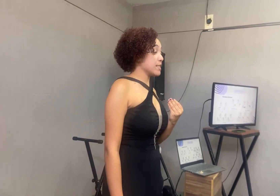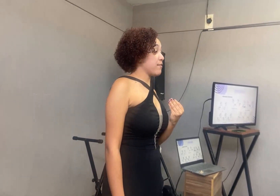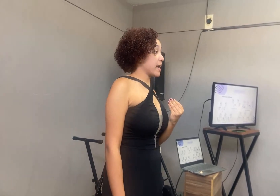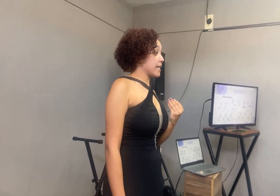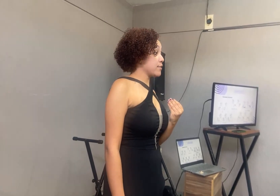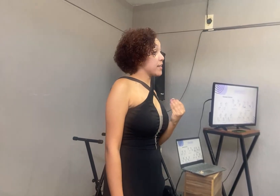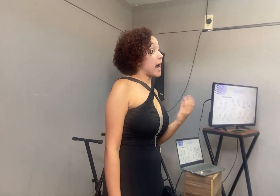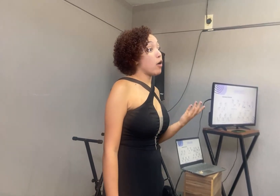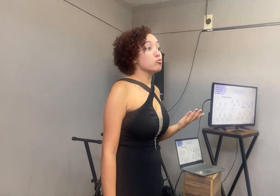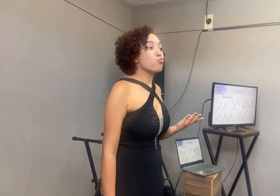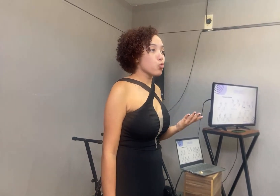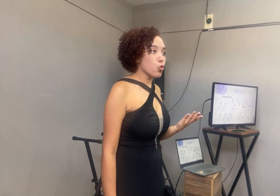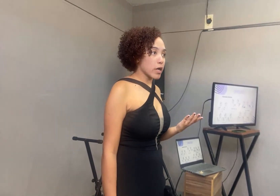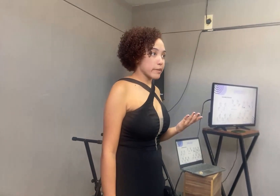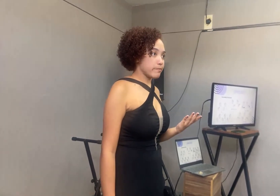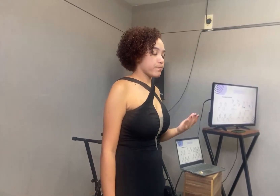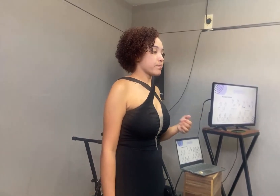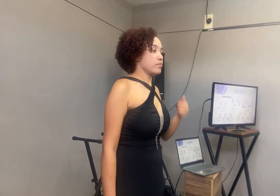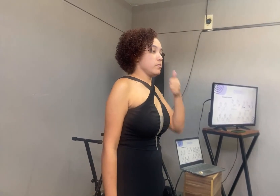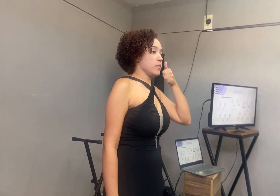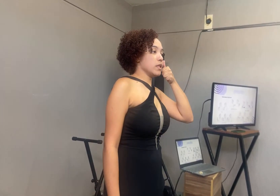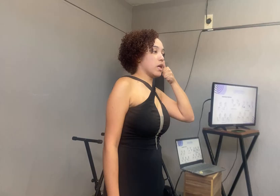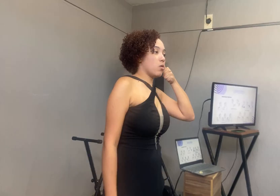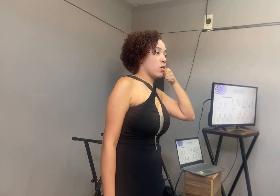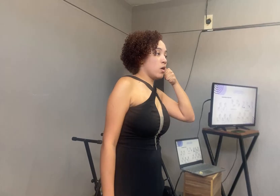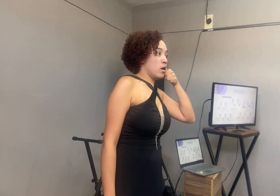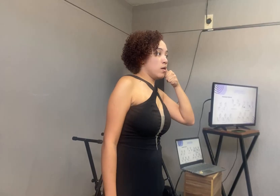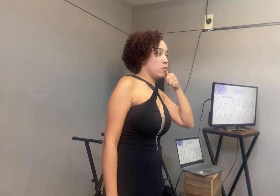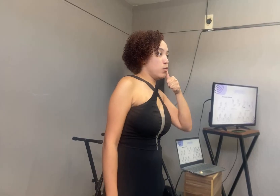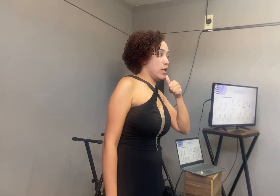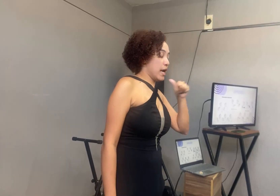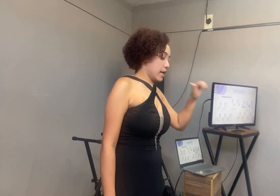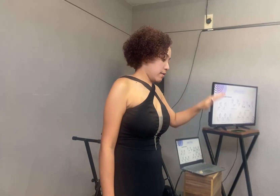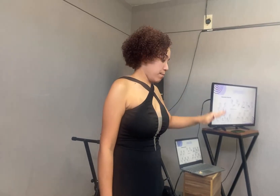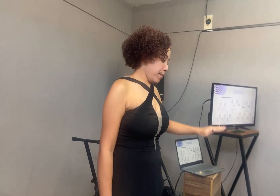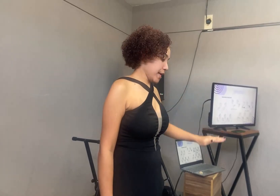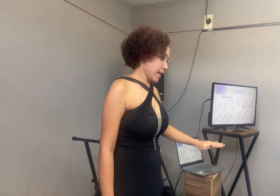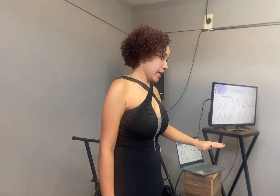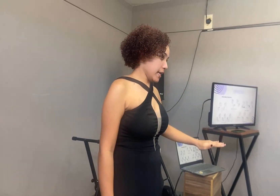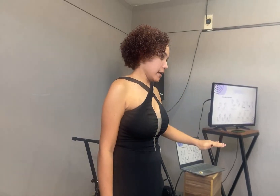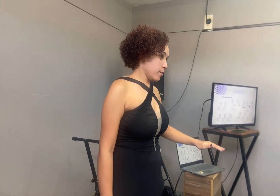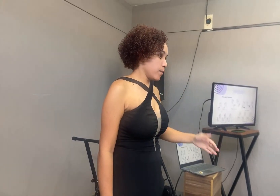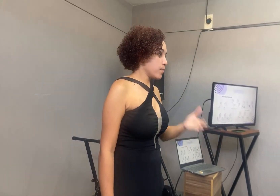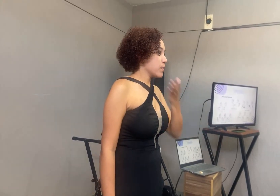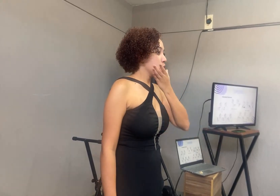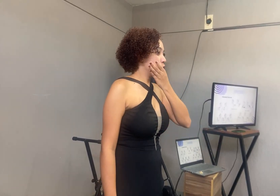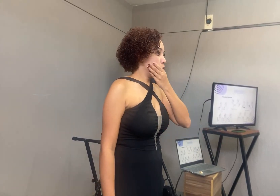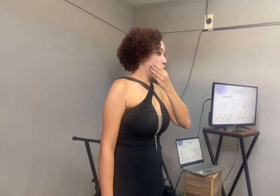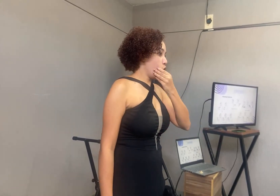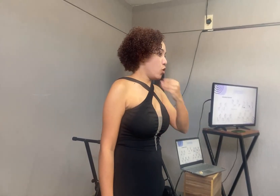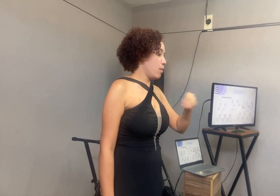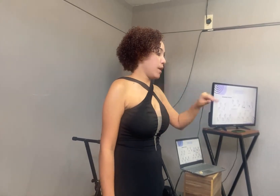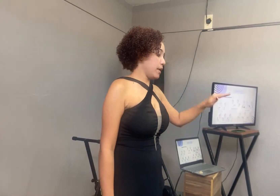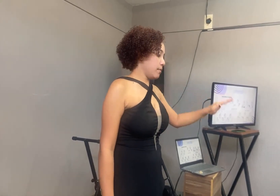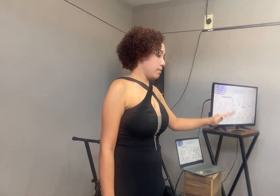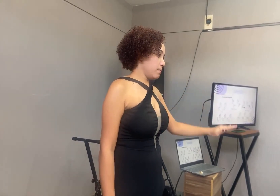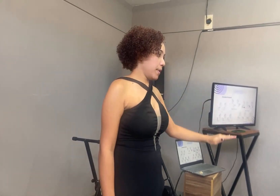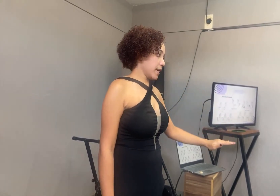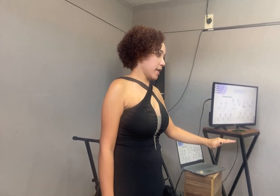vai classificar ao meio. Então, mulher pequena, homem